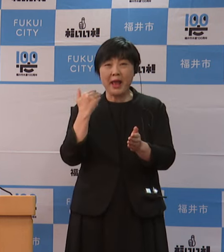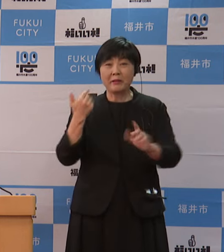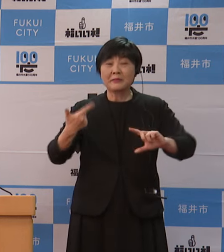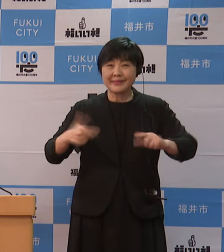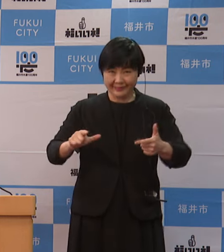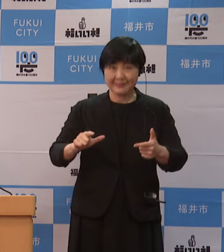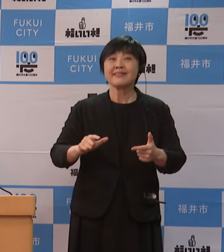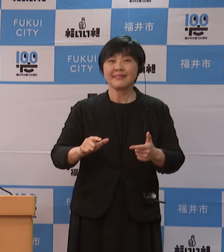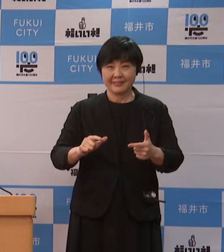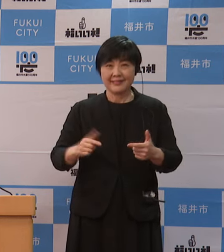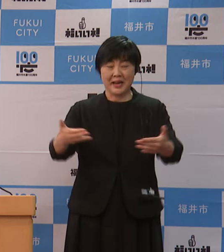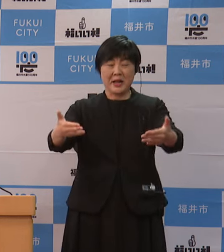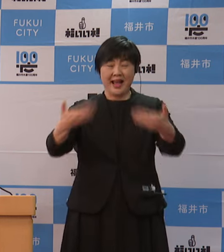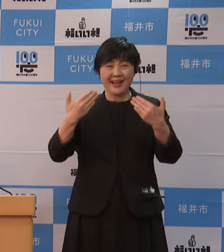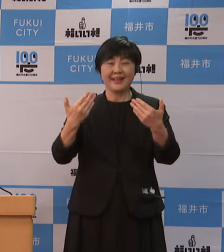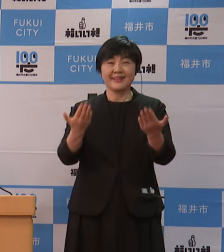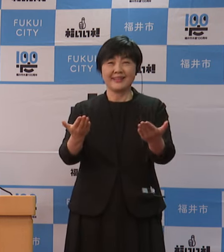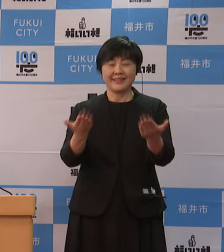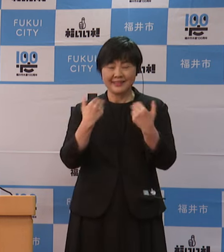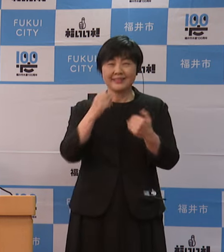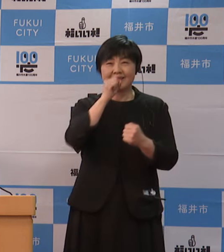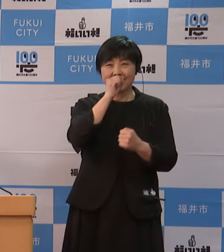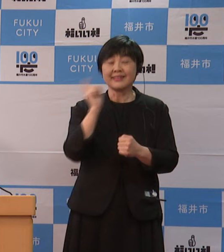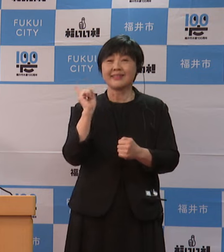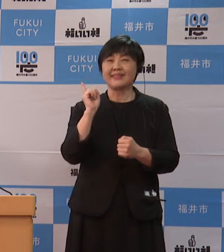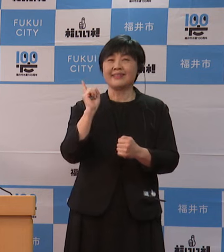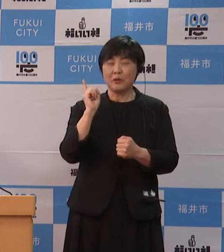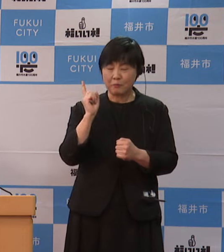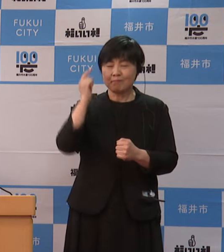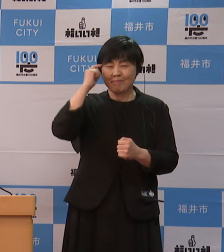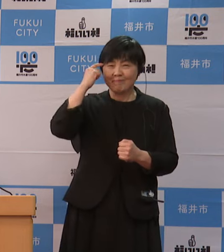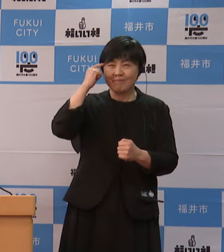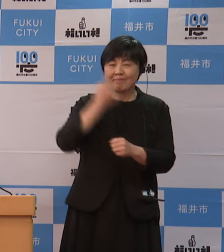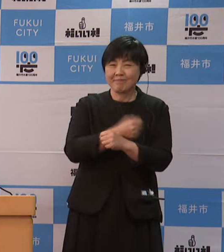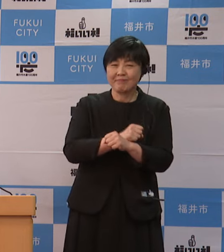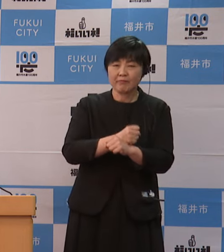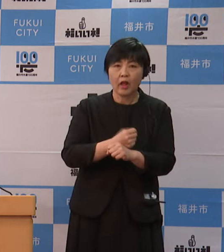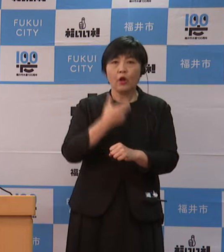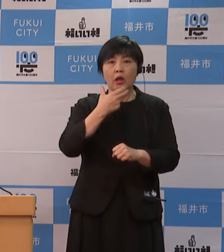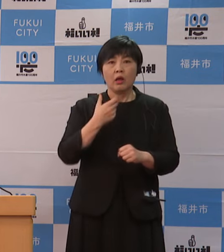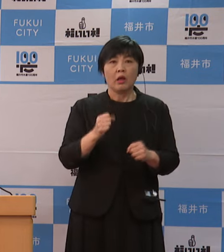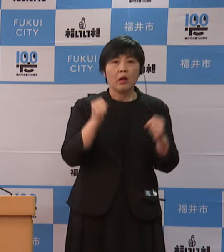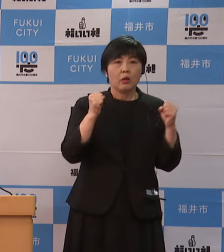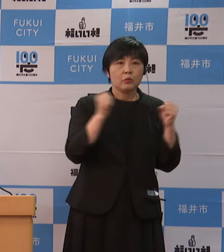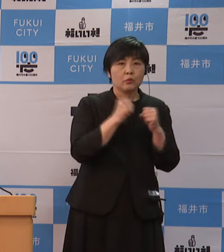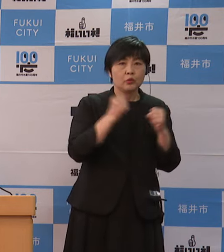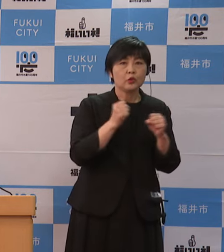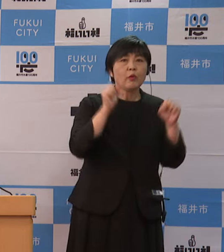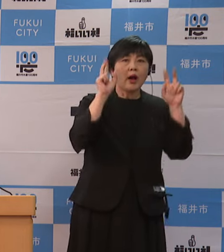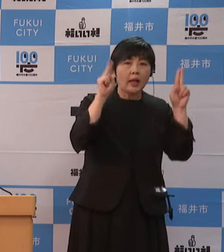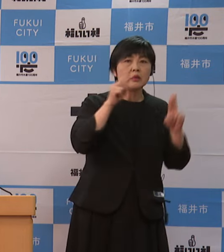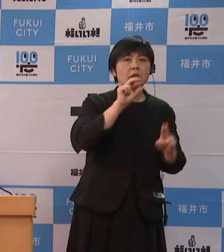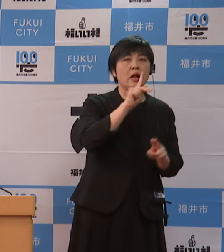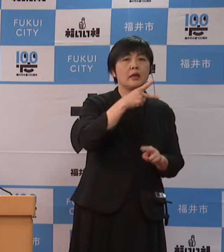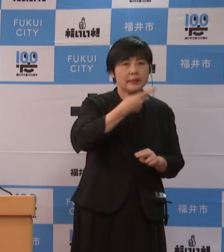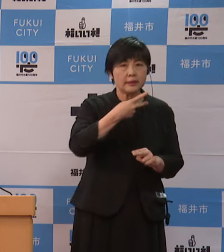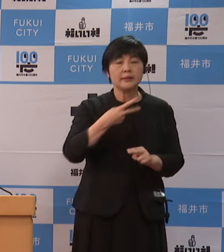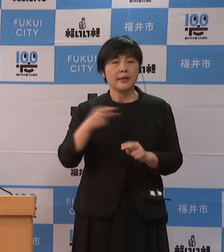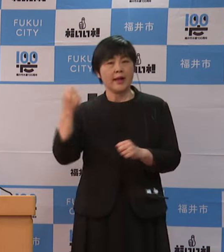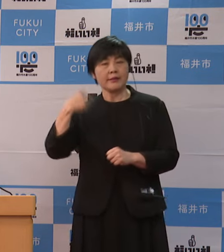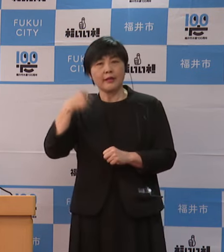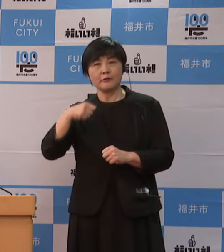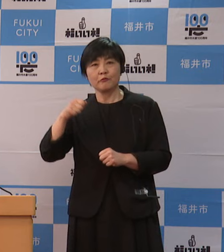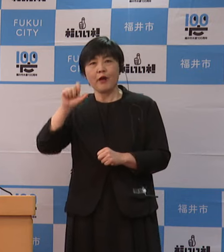パクトのある広報仕様ということで、冬はカニ、夏はフェニといったような見出しで